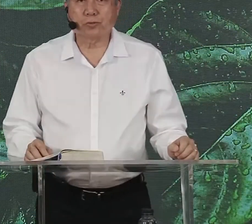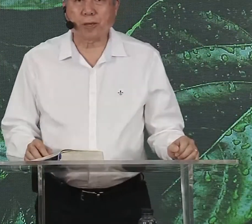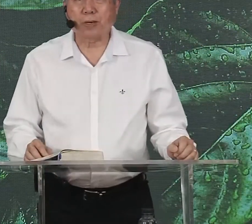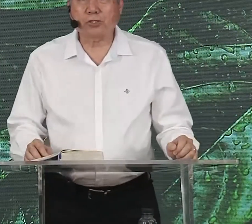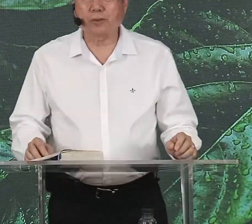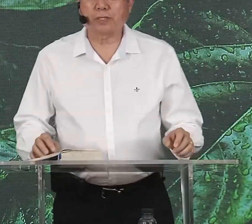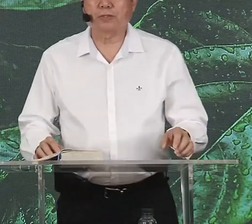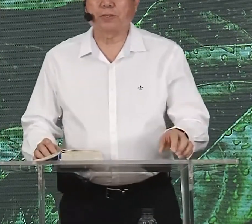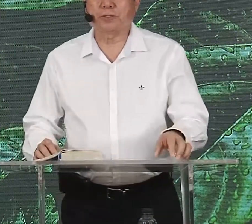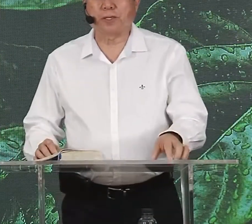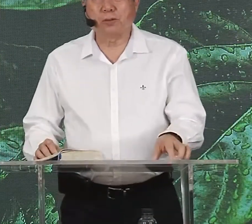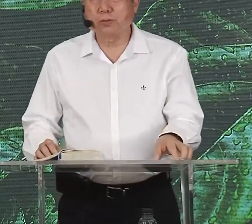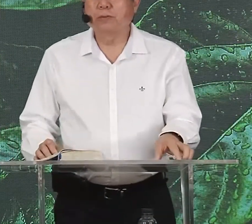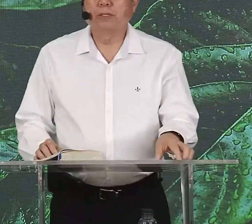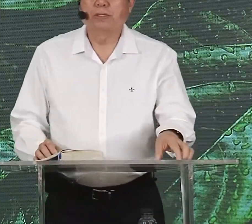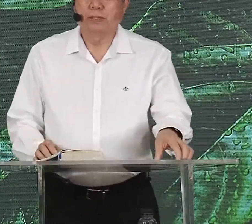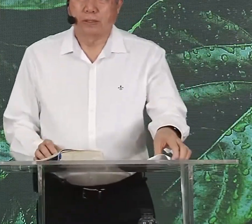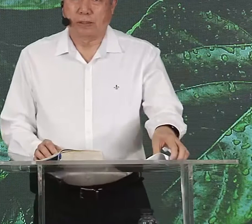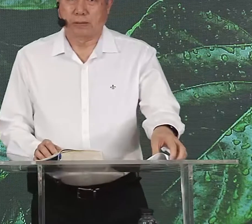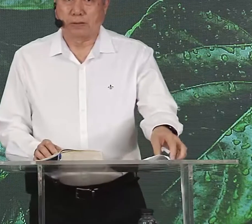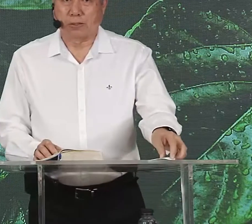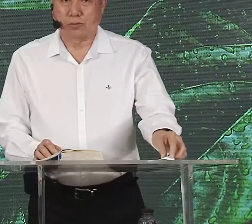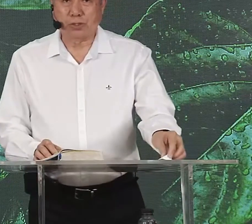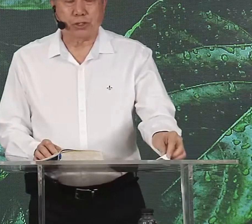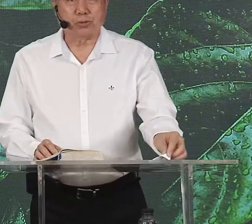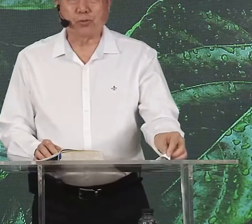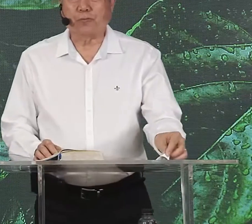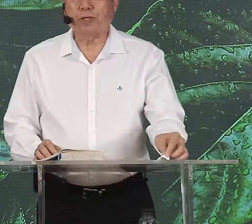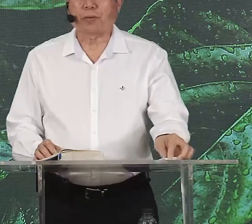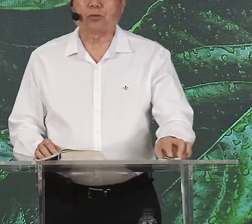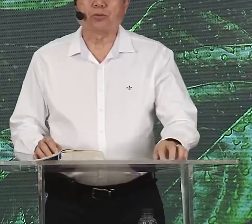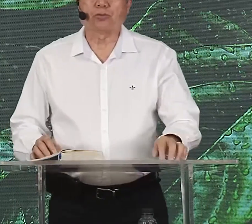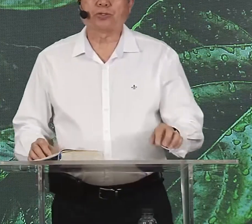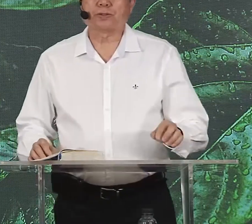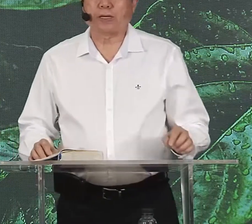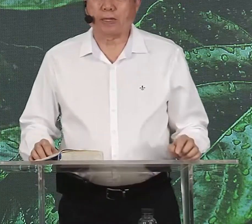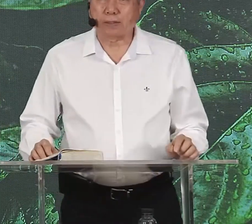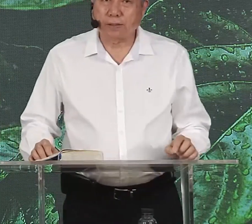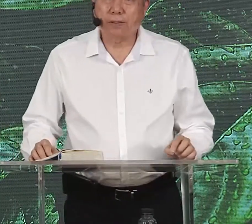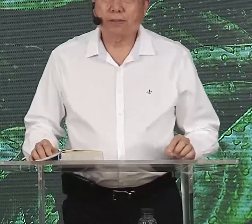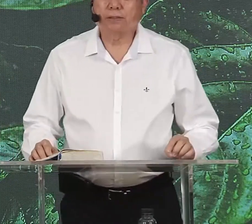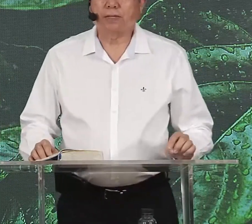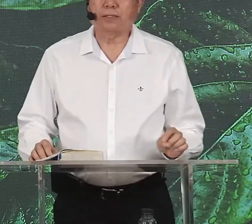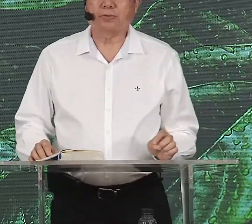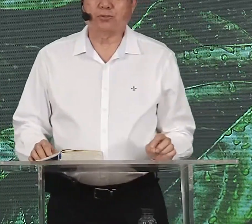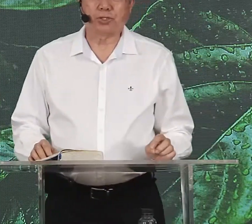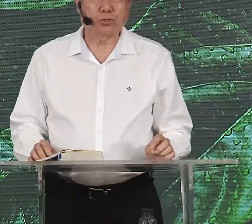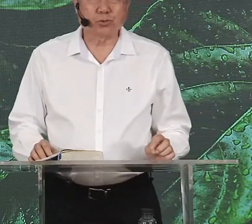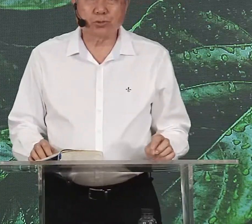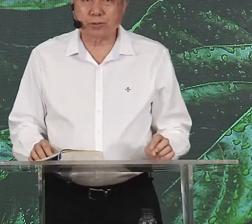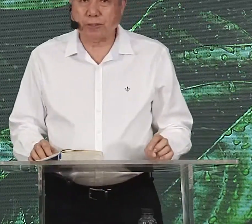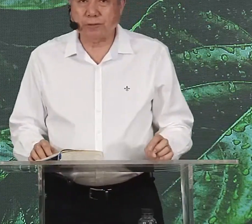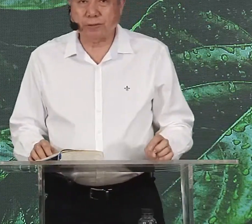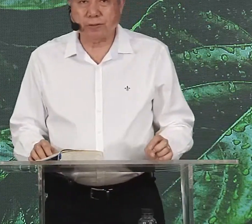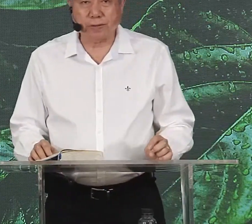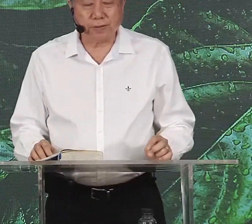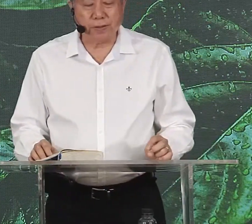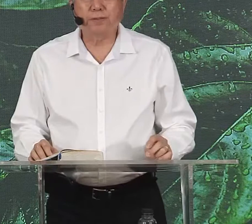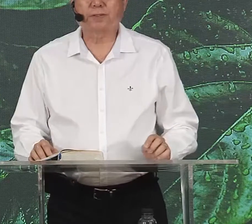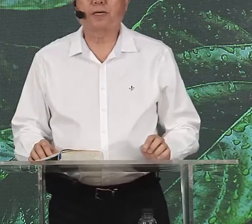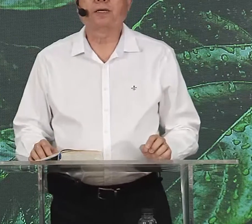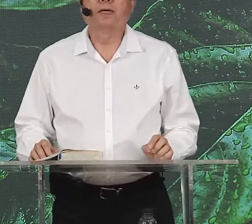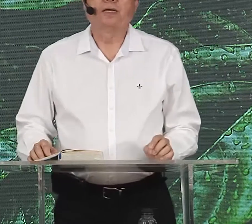Bem-vindos todos para mais uma transmissão do Instituto Vida para Todos, aqui dos estúdios